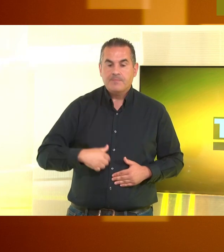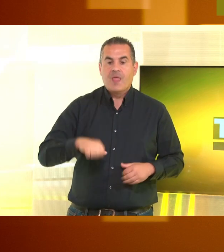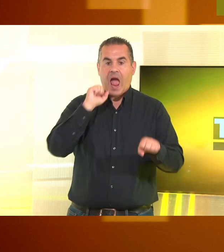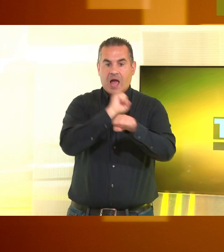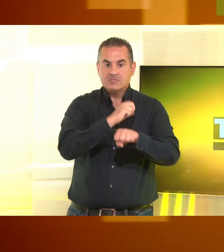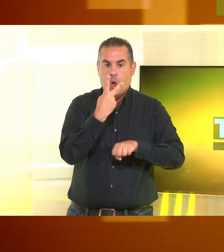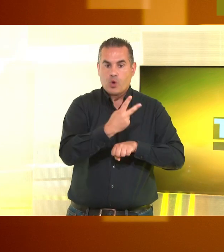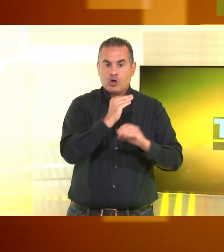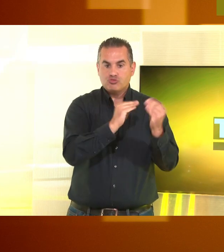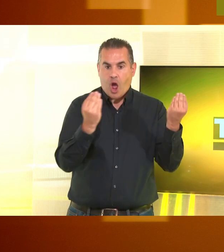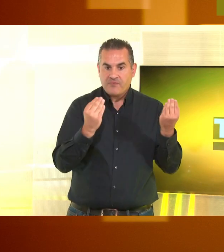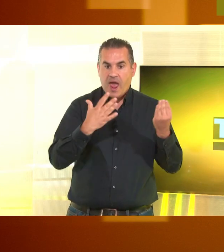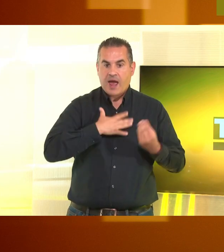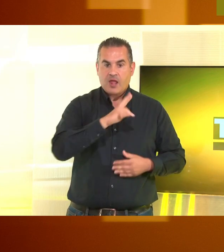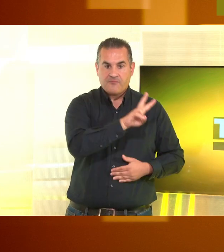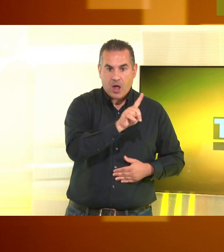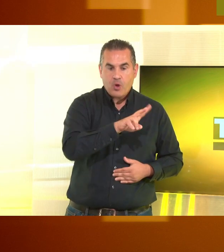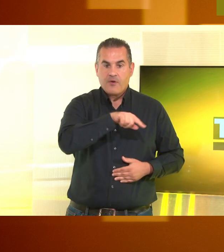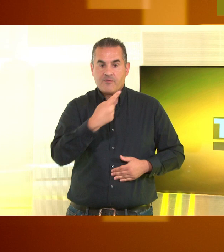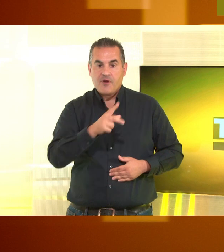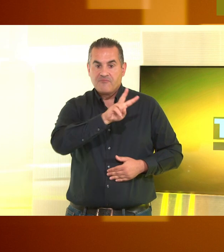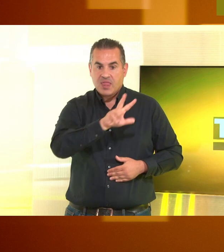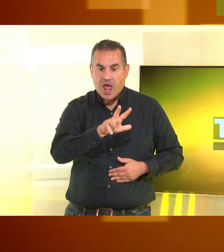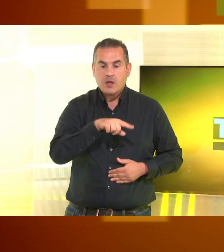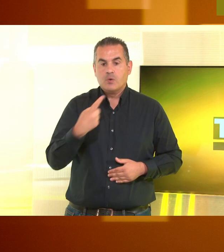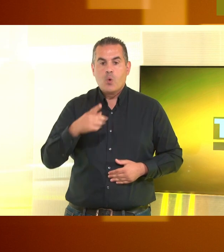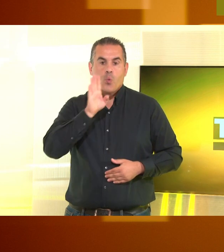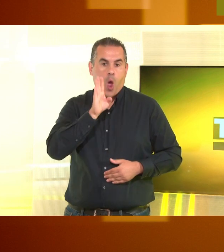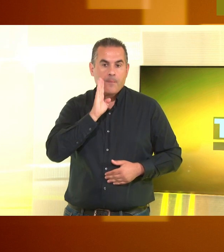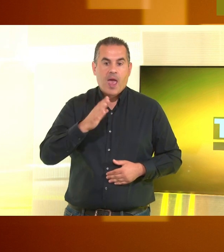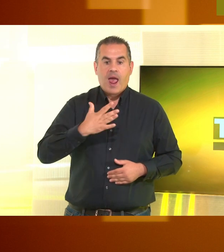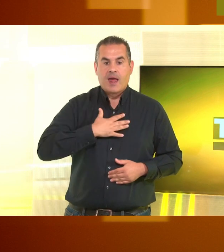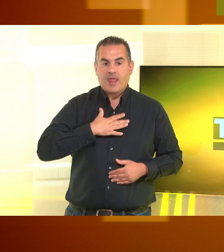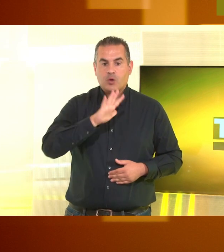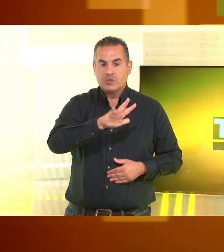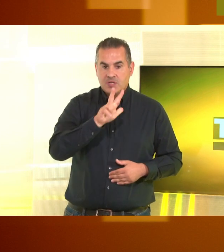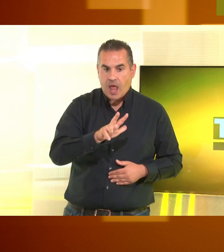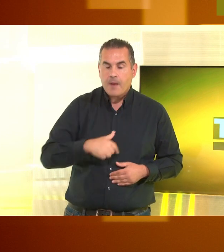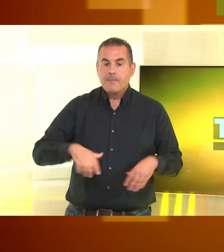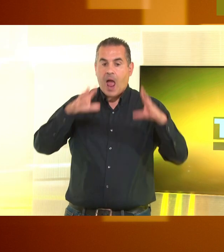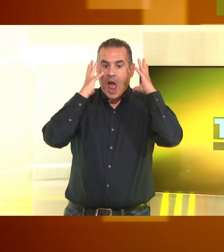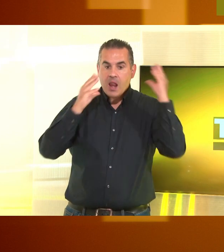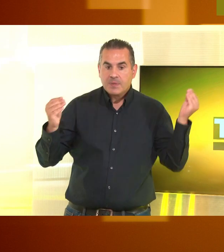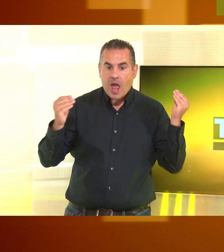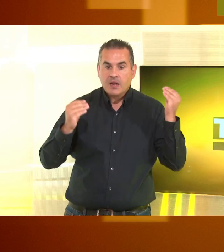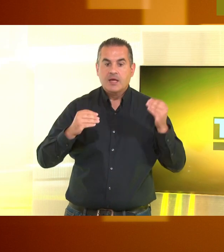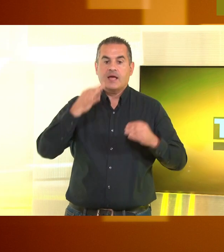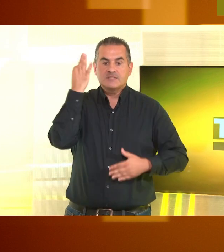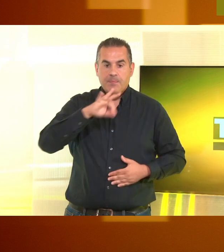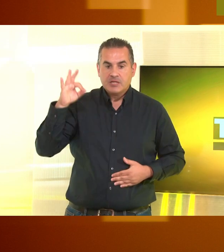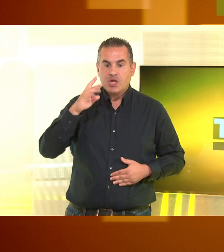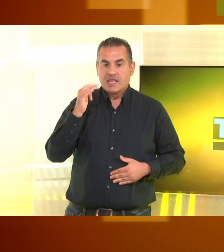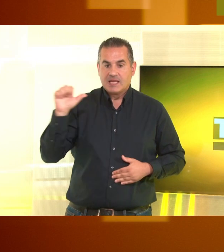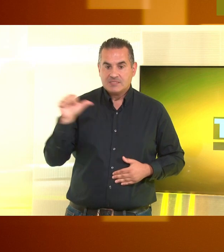con un blitz avvenuto ai primi di febbraio, avevano ridotto in fin di vita il cuoco sudamericano. Da allora l'uomo, che ha riportato la paralisi delle braccia e delle